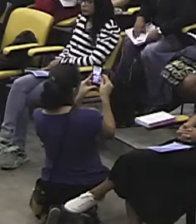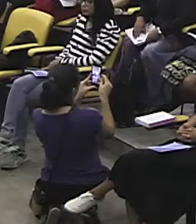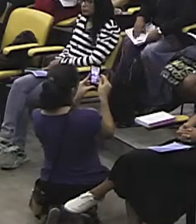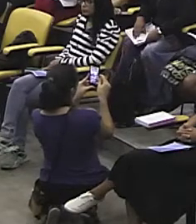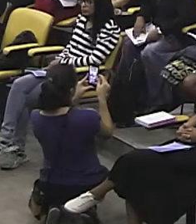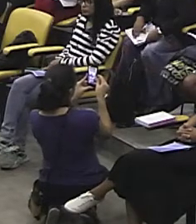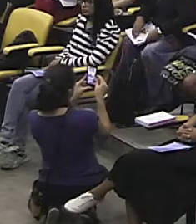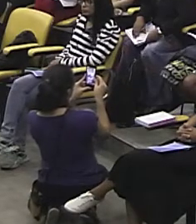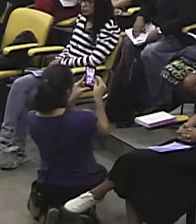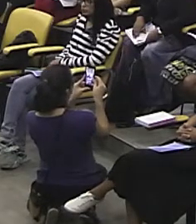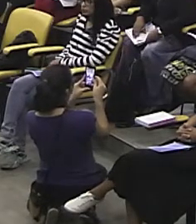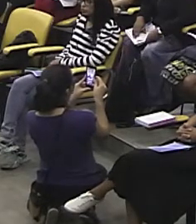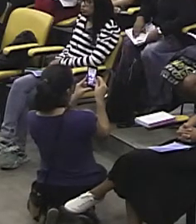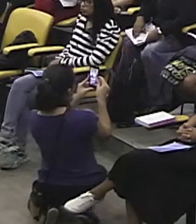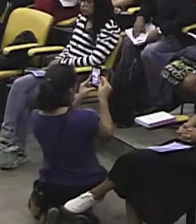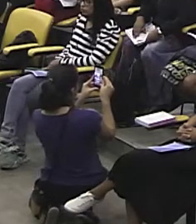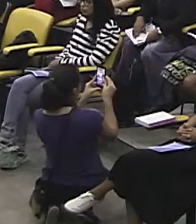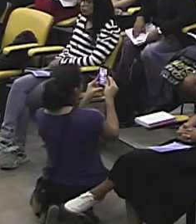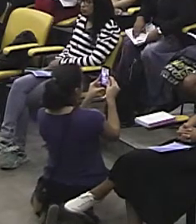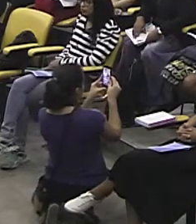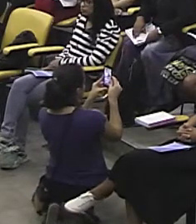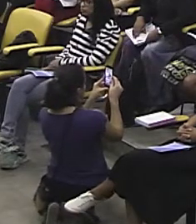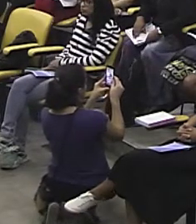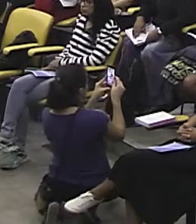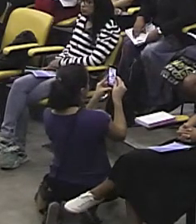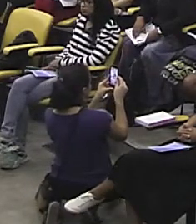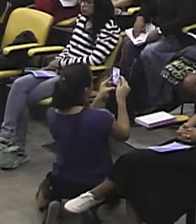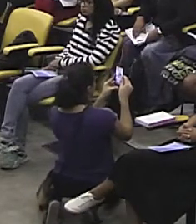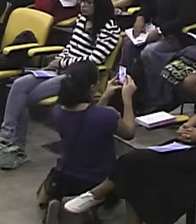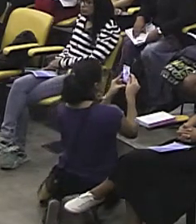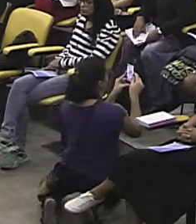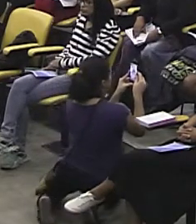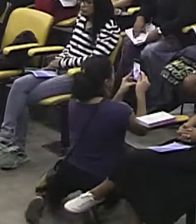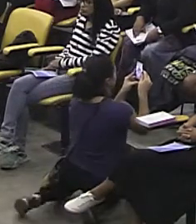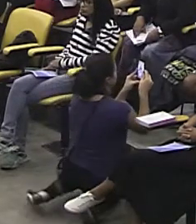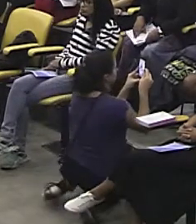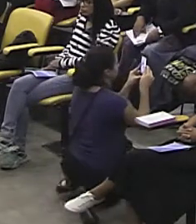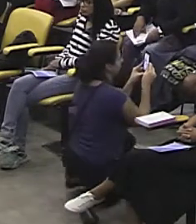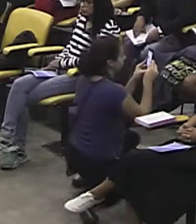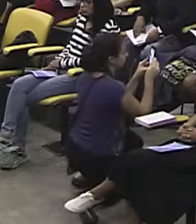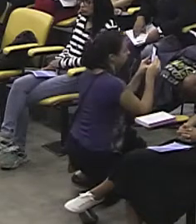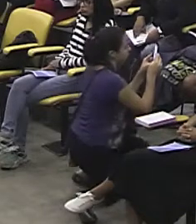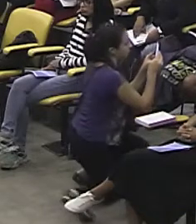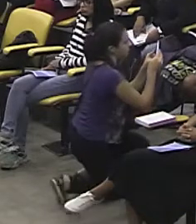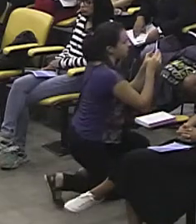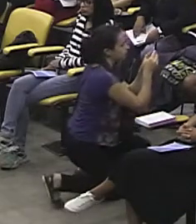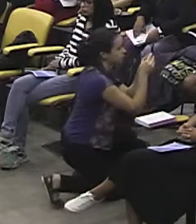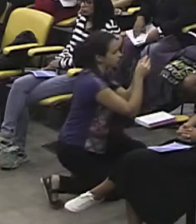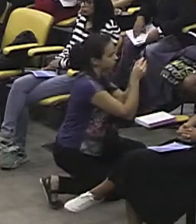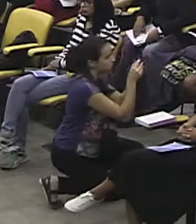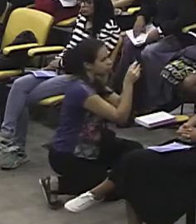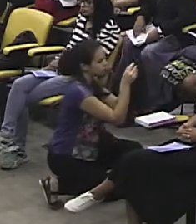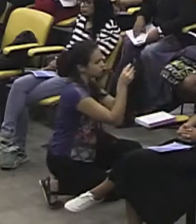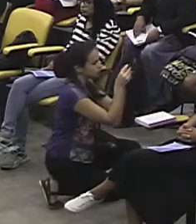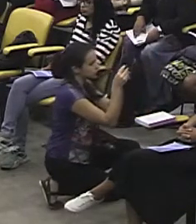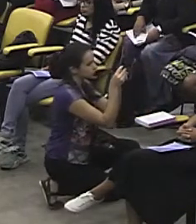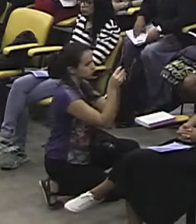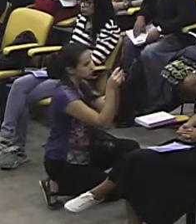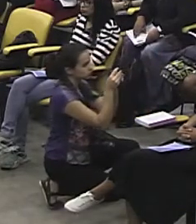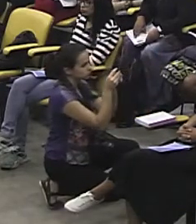é comunidade surda. Lembra que a gente viu no slide anterior? Né? Já o surdo oralizado, não. Ele